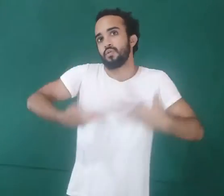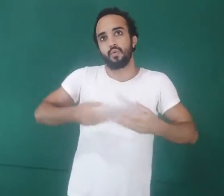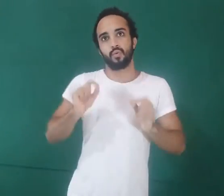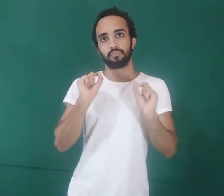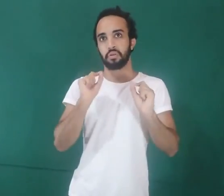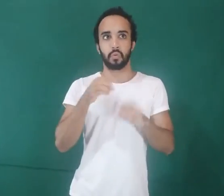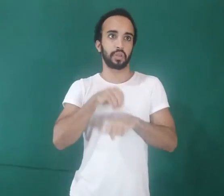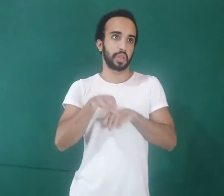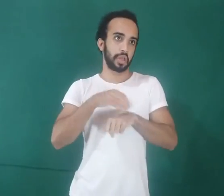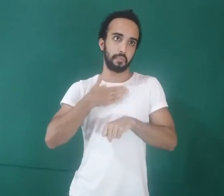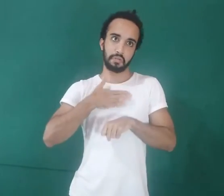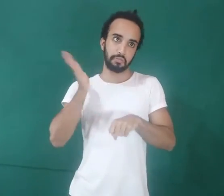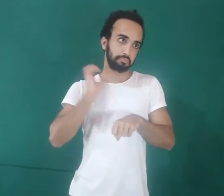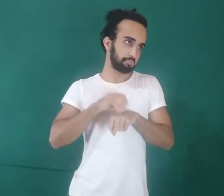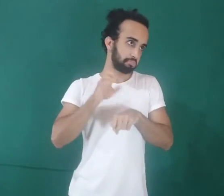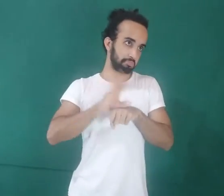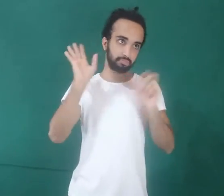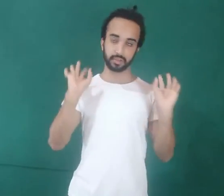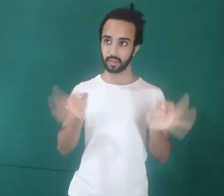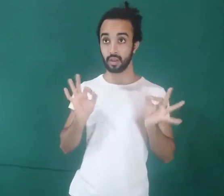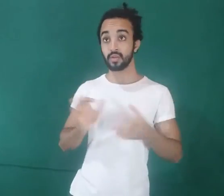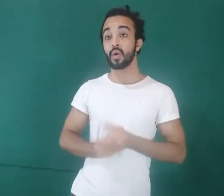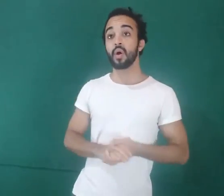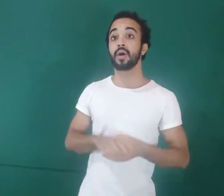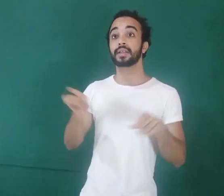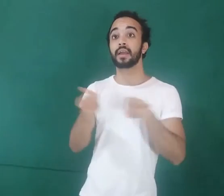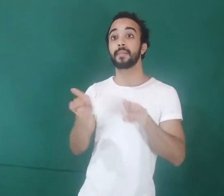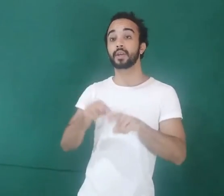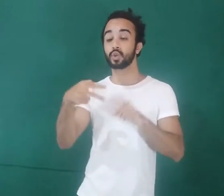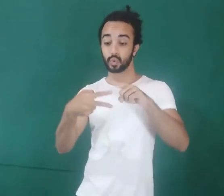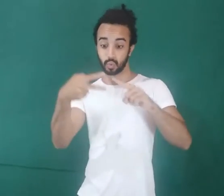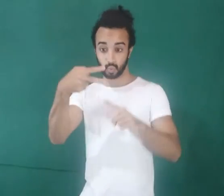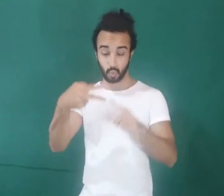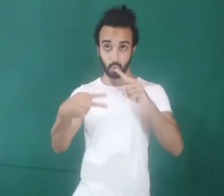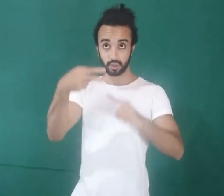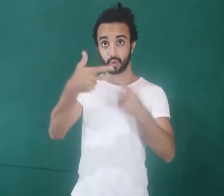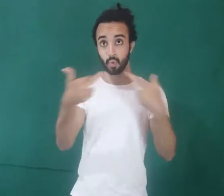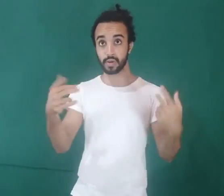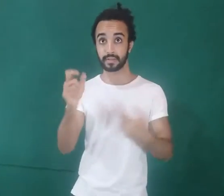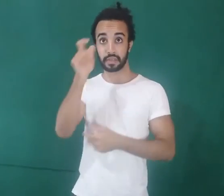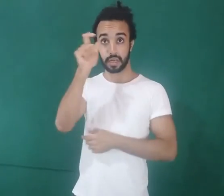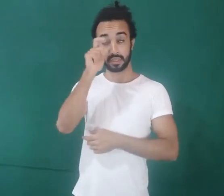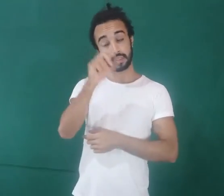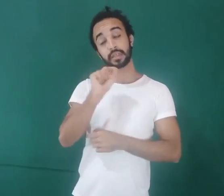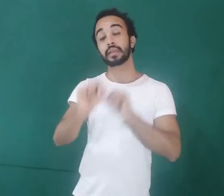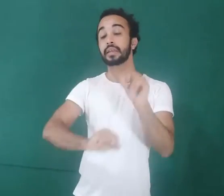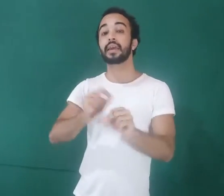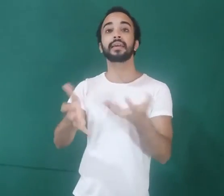vocês como possibilidade. Tem duas coisas que eu também acho que podem ser interessantes para quem quiser essa... Meio